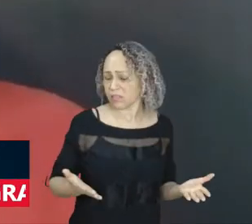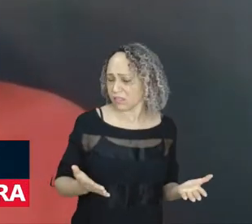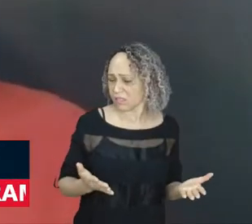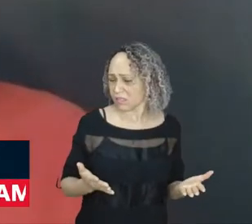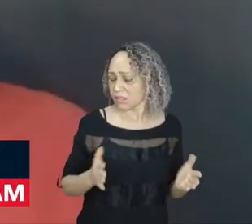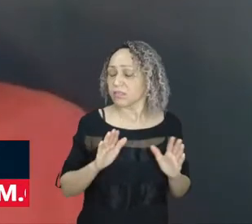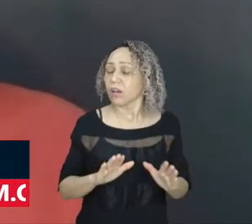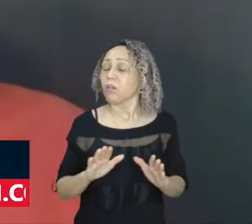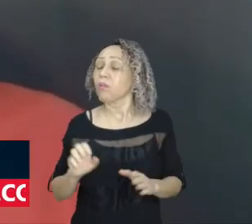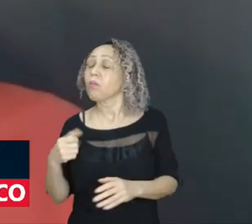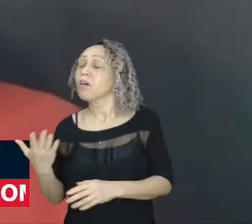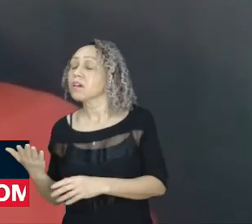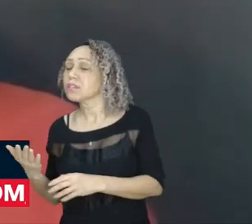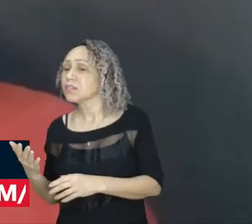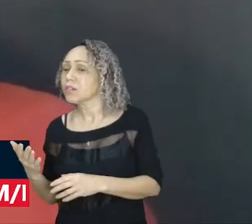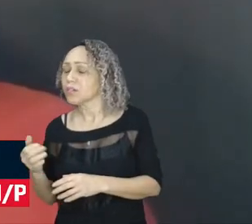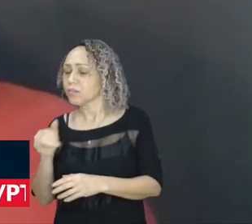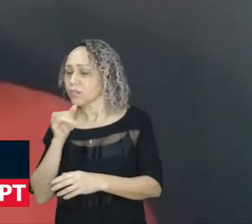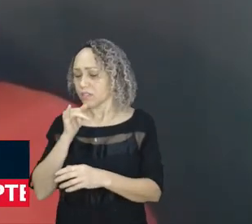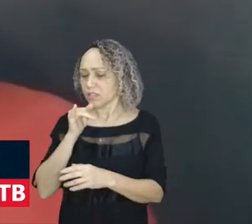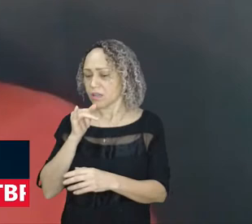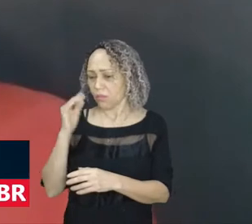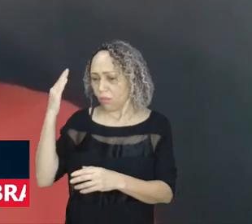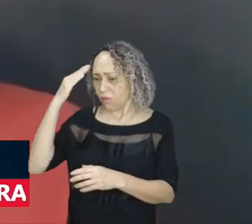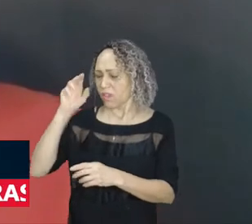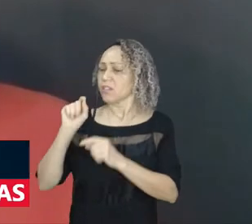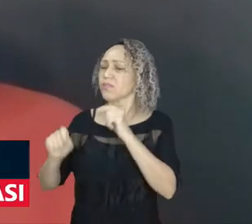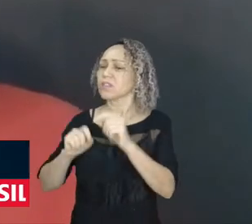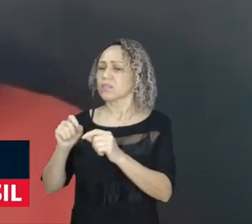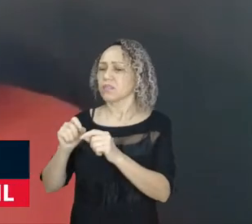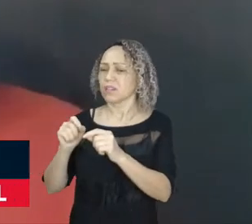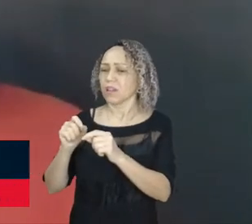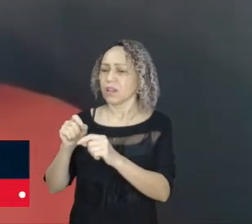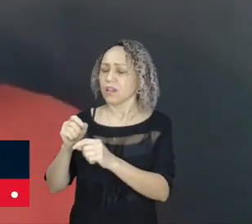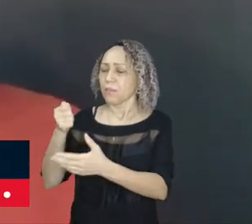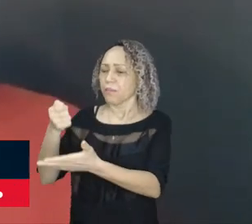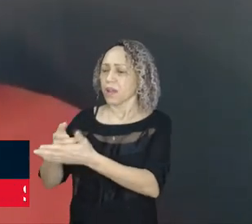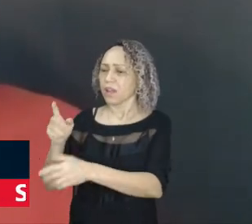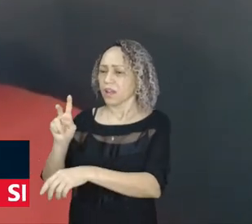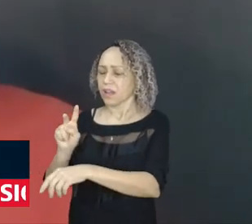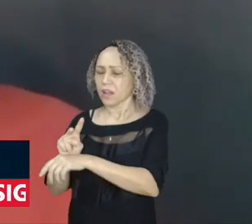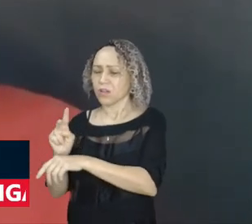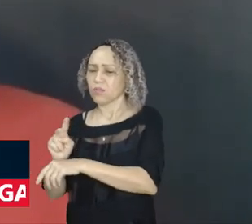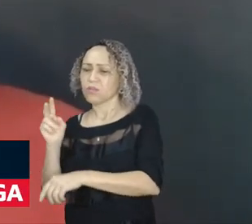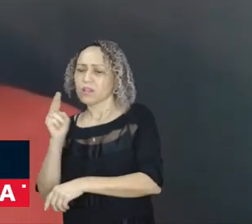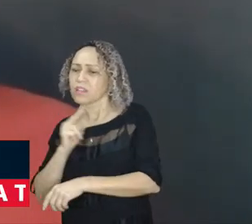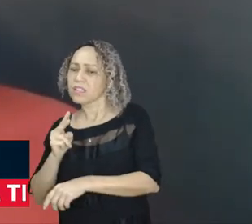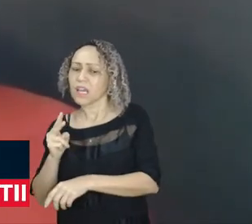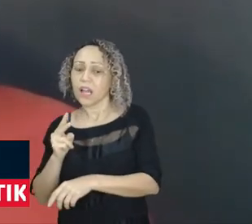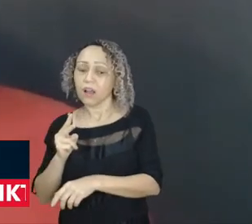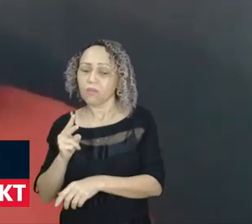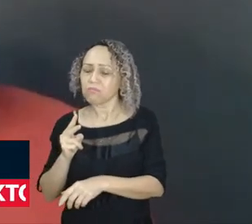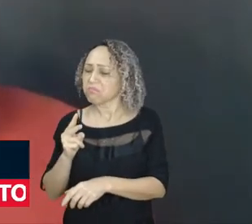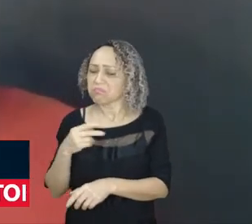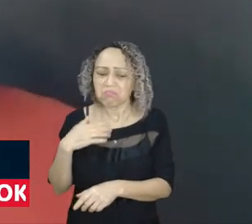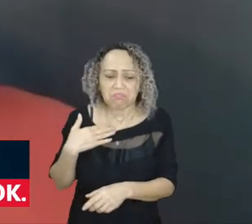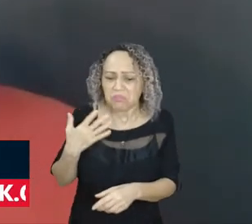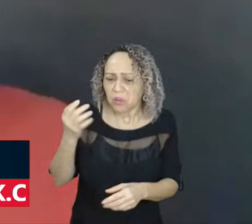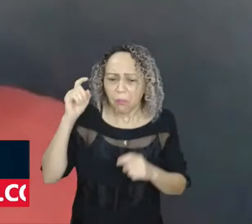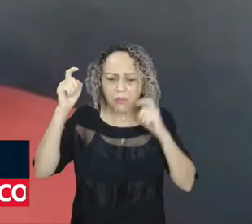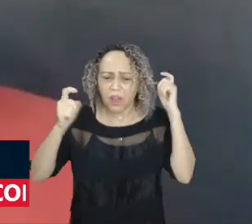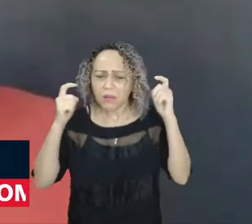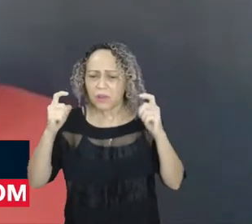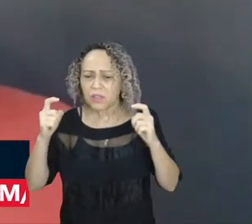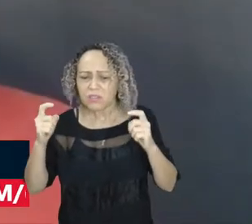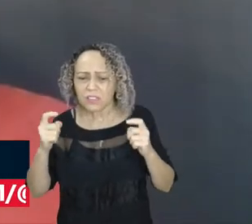ao trabalho de cruzar os nomes, os CPFs dos beneficiários, com o CPF de quem já recebia dinheiro do governo, como